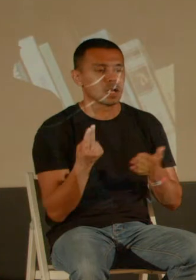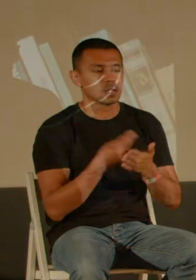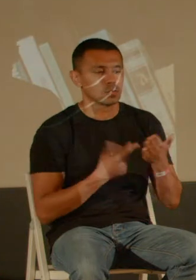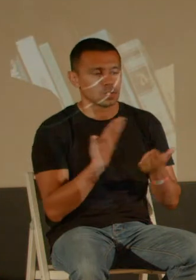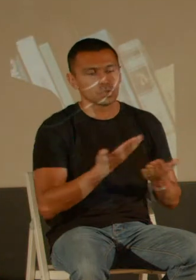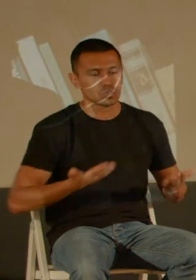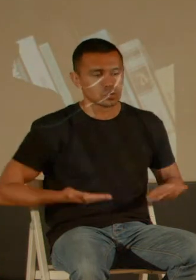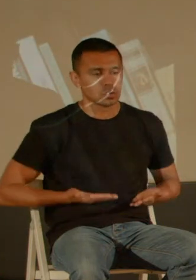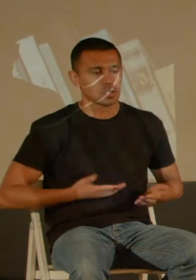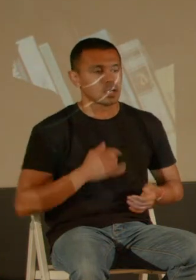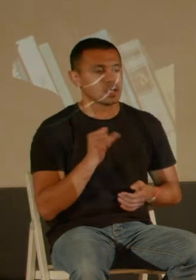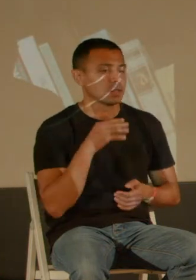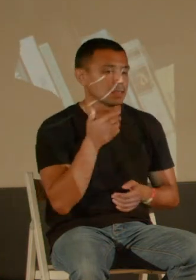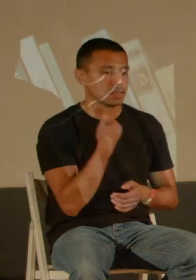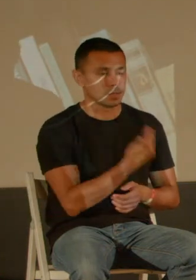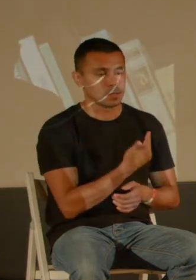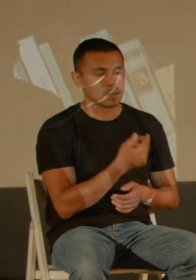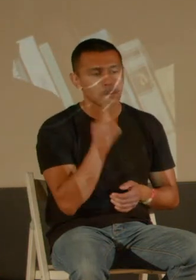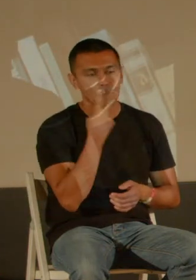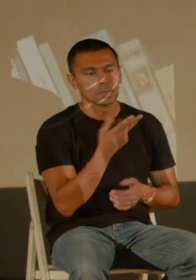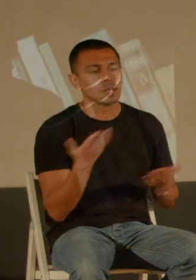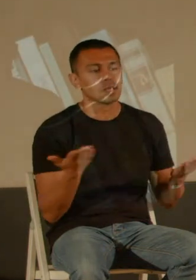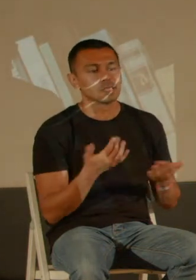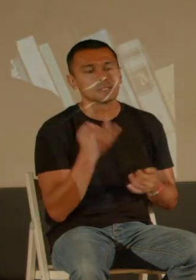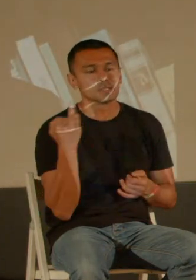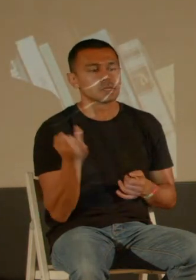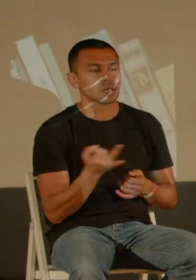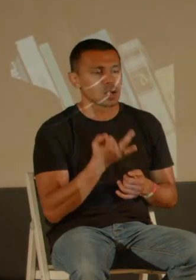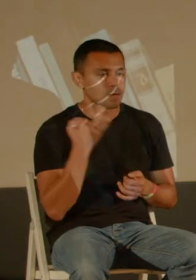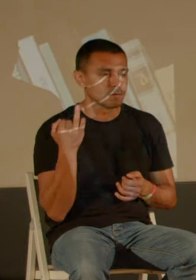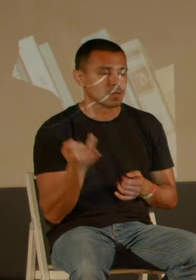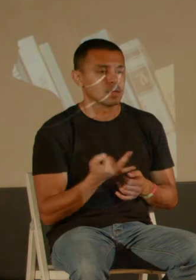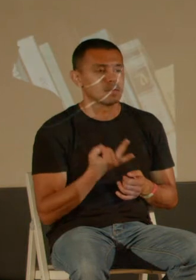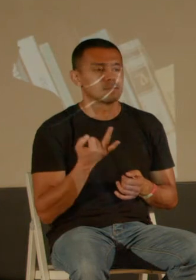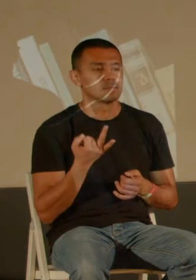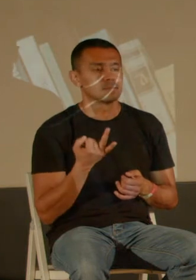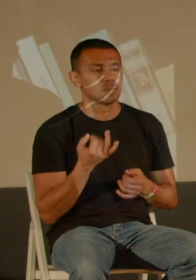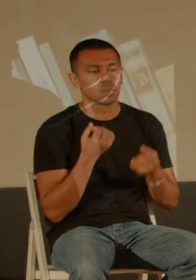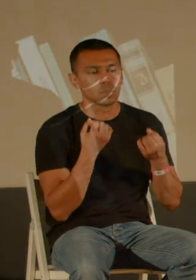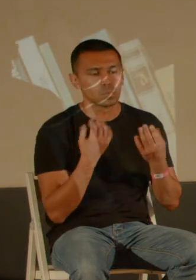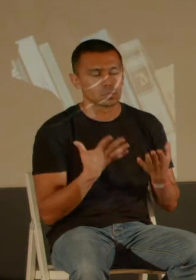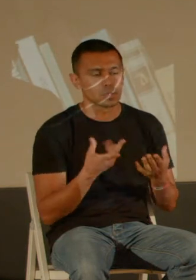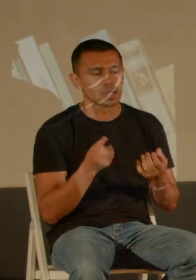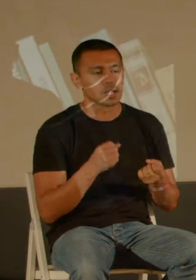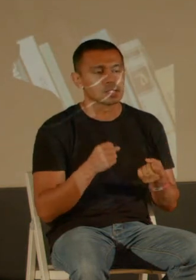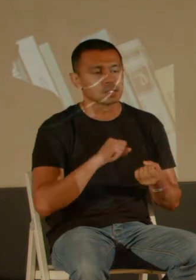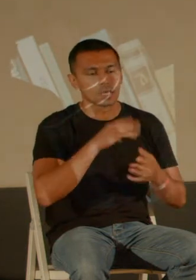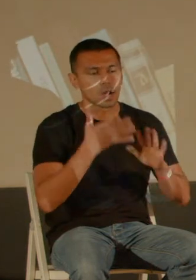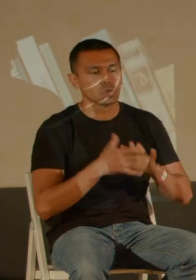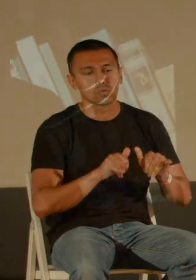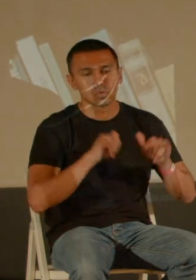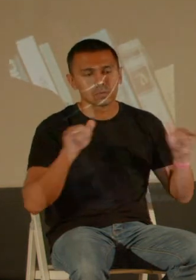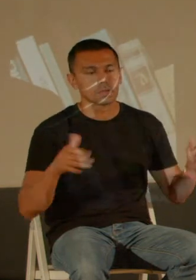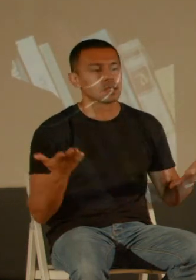картину її життя, і ти бачиш якісь цікаві просто для загального розвитку